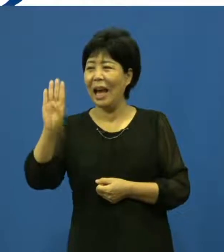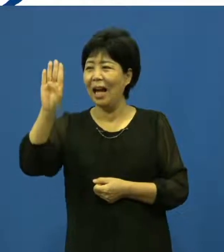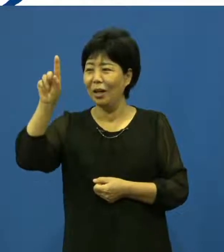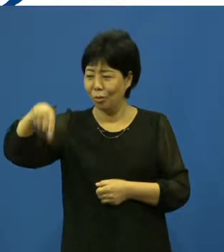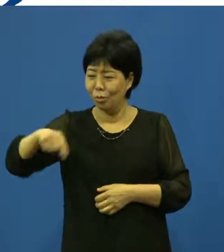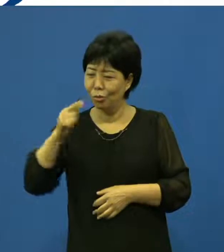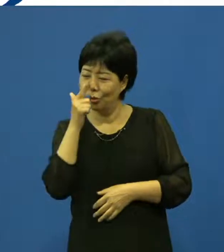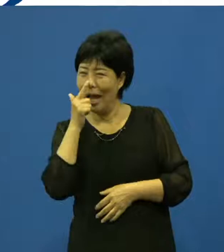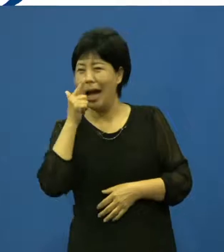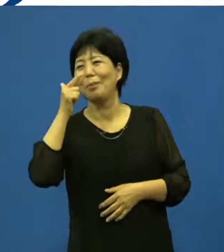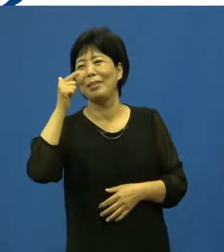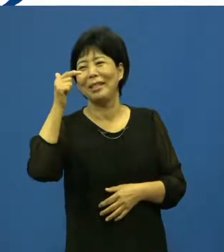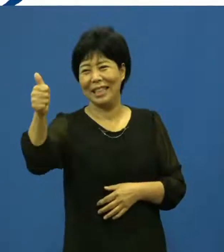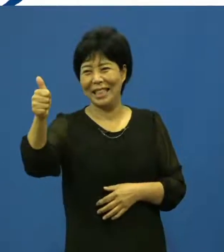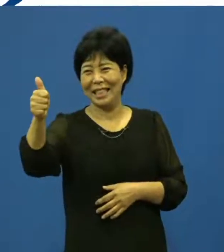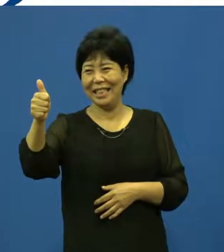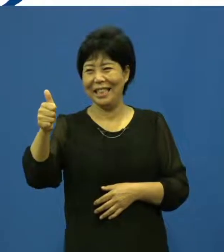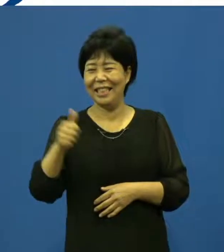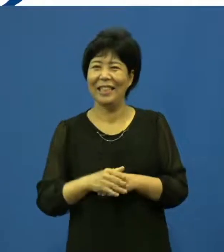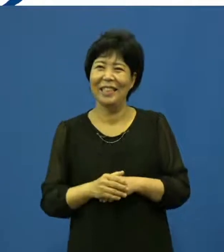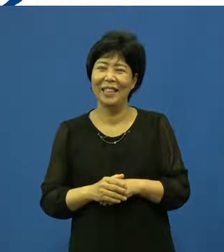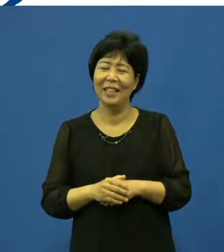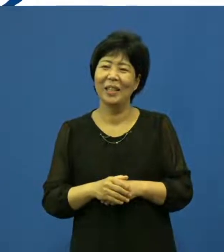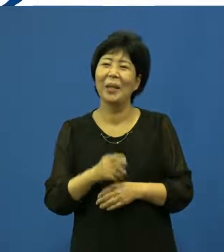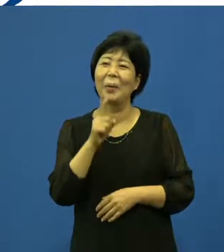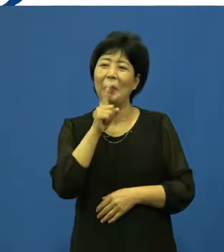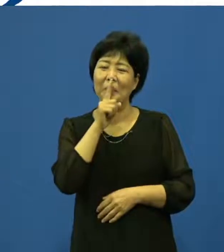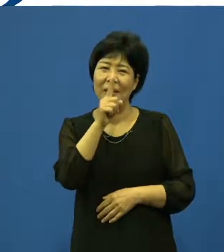아버지, 당부 하나님.